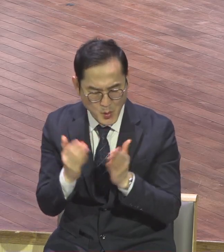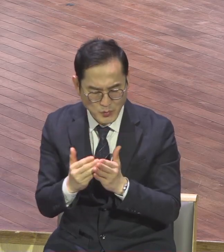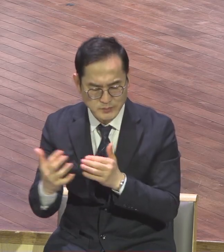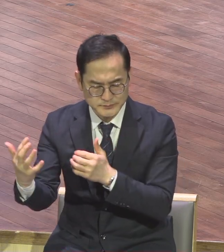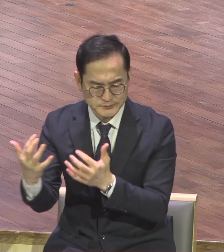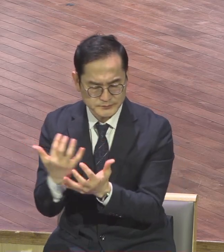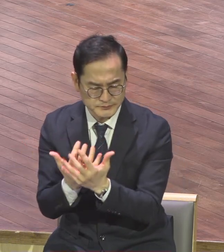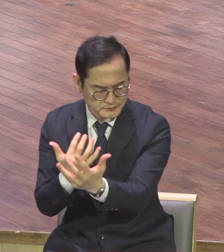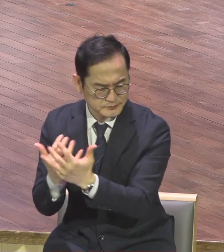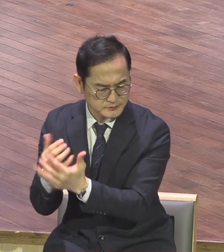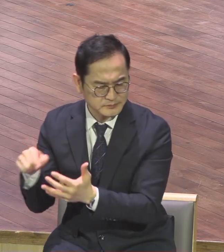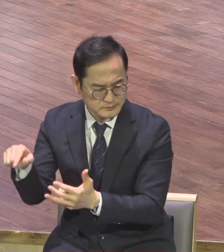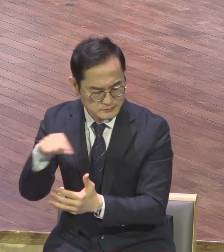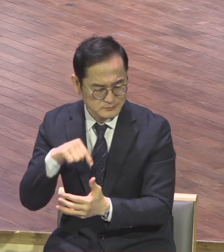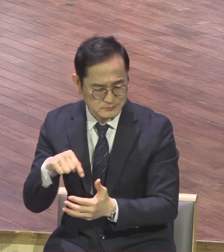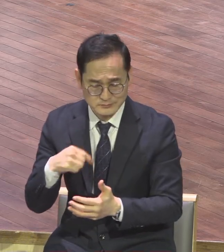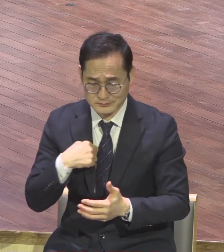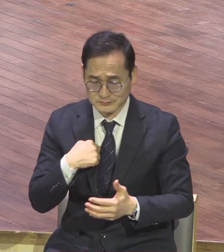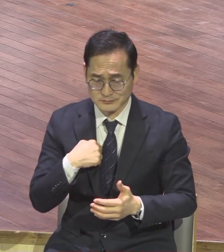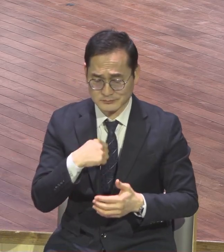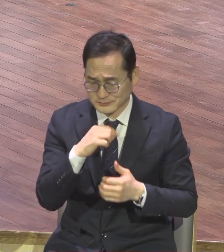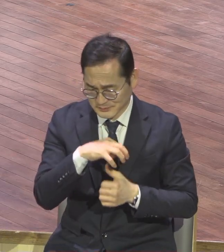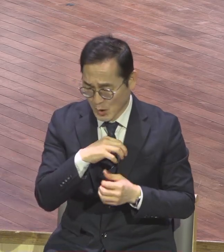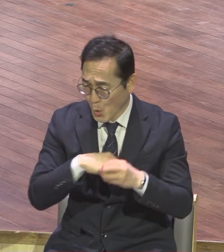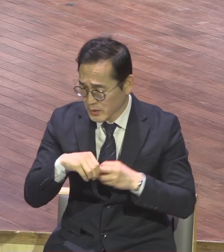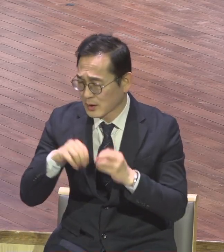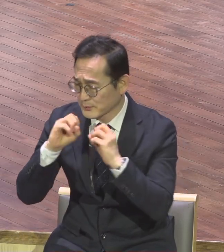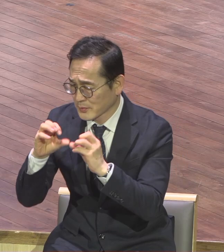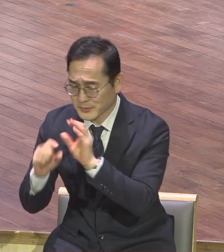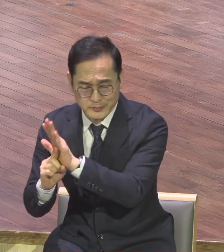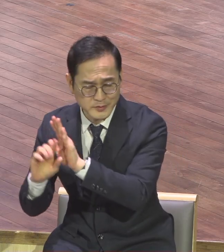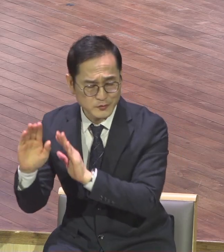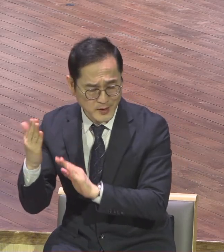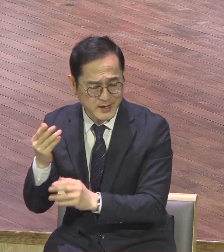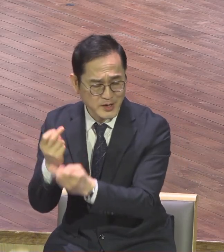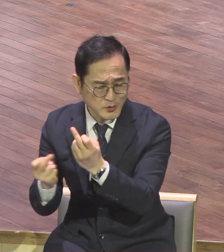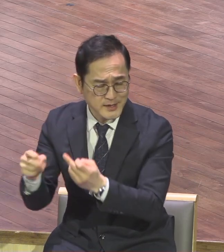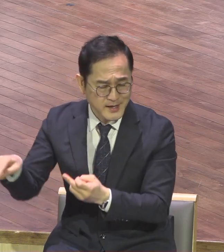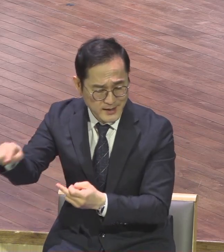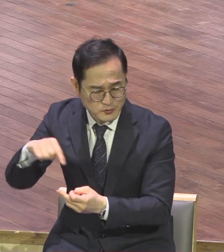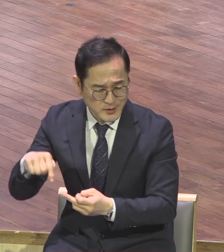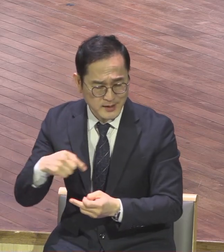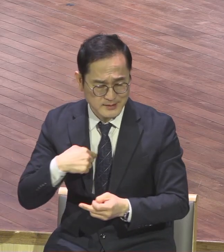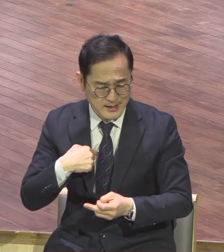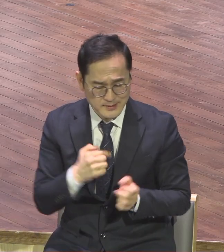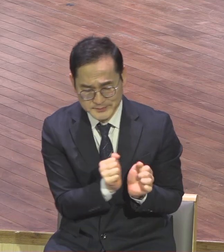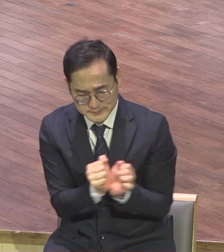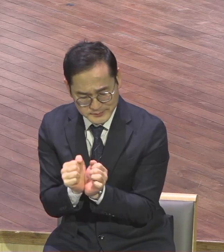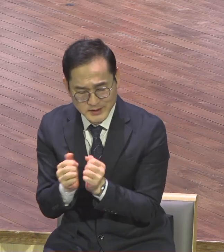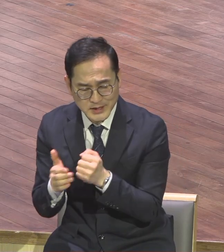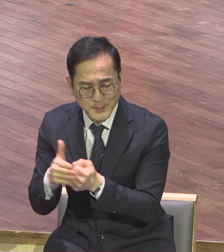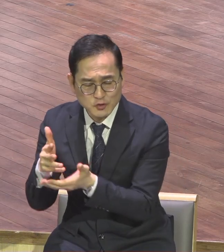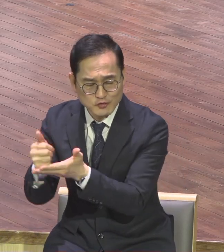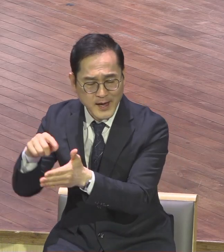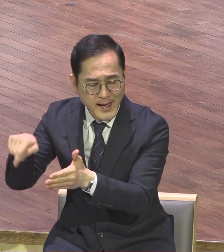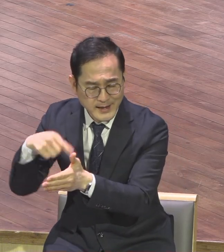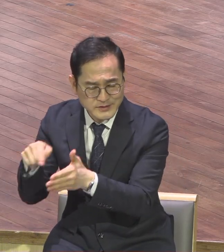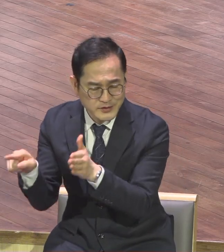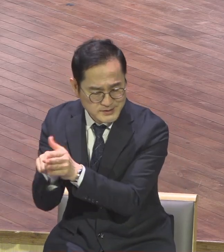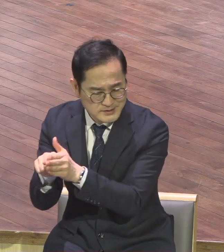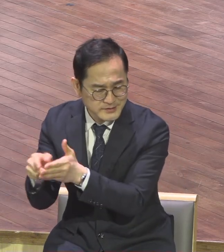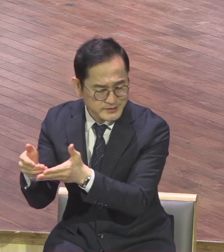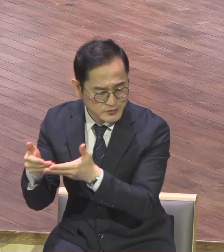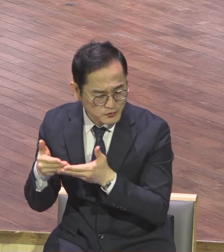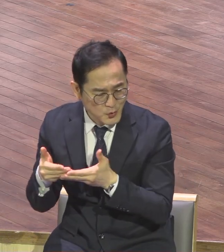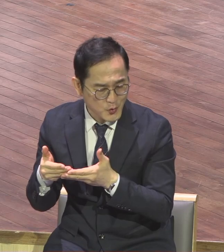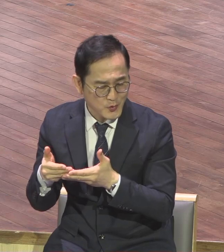그 밖에 모든 사람에게 나타났으니, 형제 중 다수가 나의 매임으로 말미암아 주 안에서 신뢰함으로